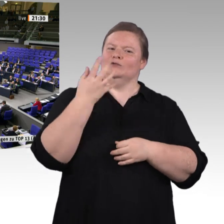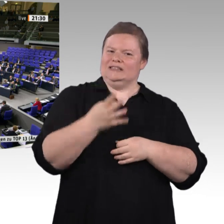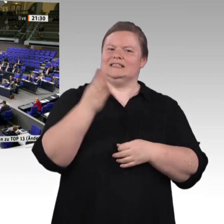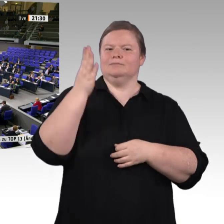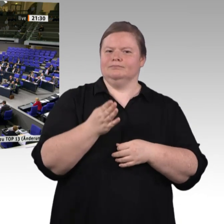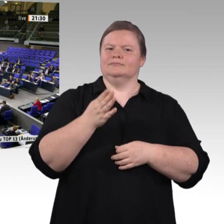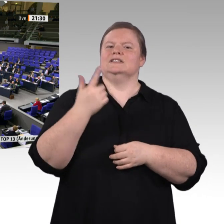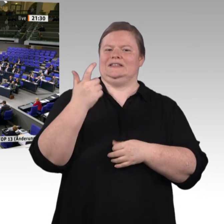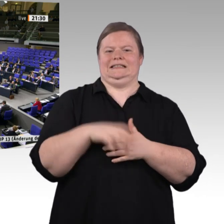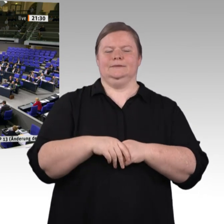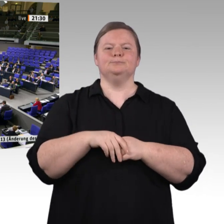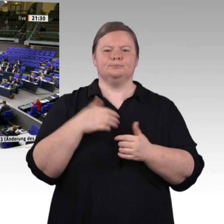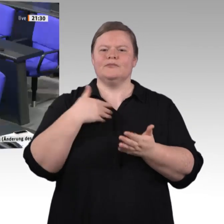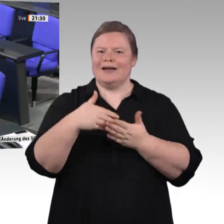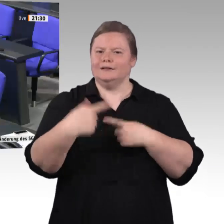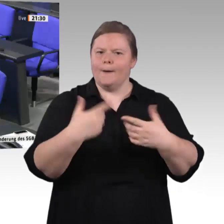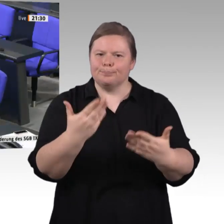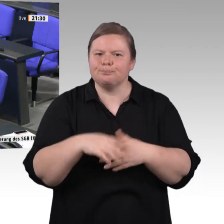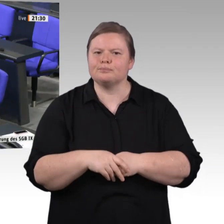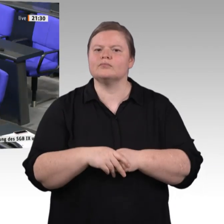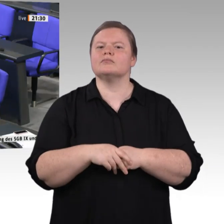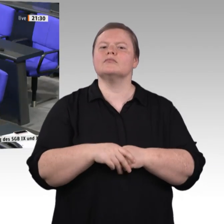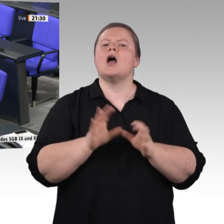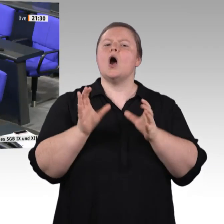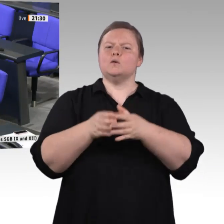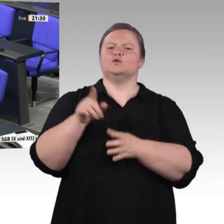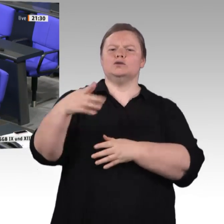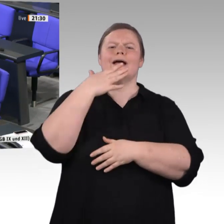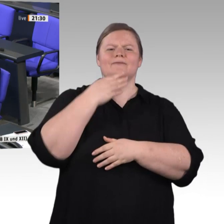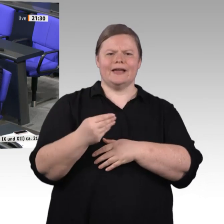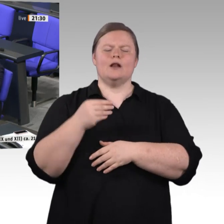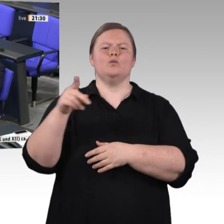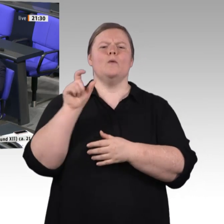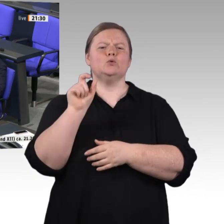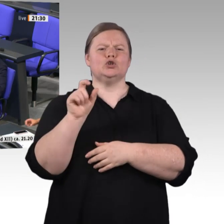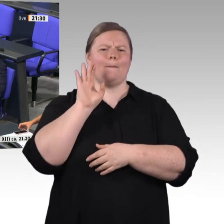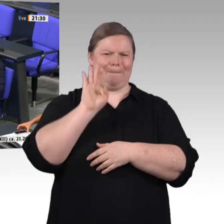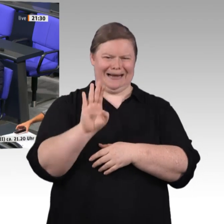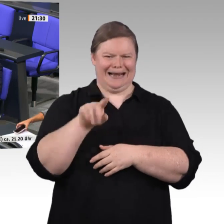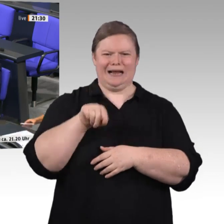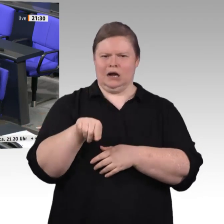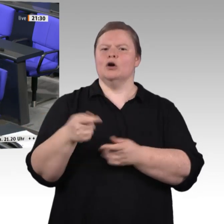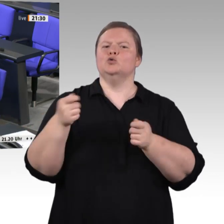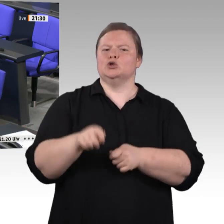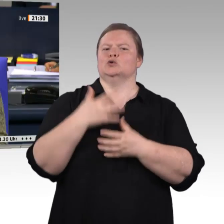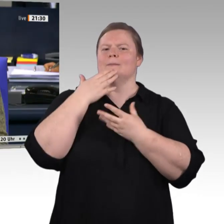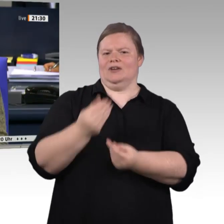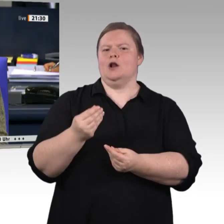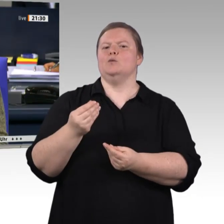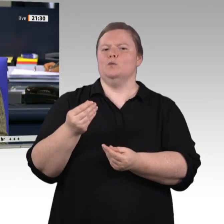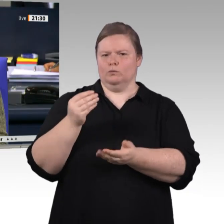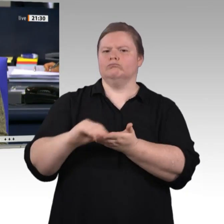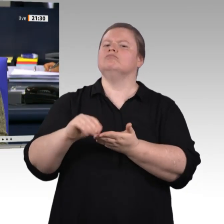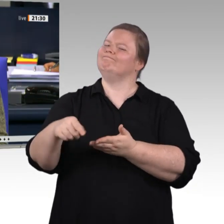die Ablehnung des Antrags der Fraktion der FDP auf Drucksache 19/2128 mit dem Titel